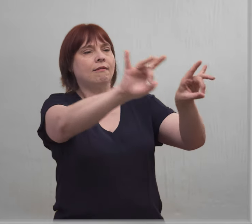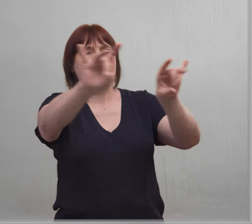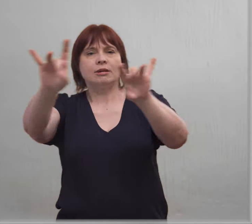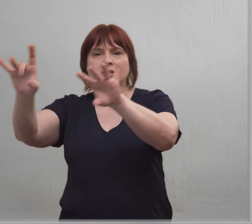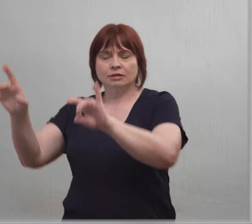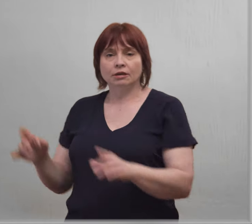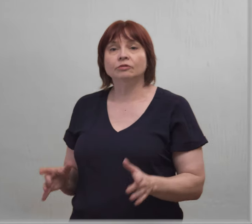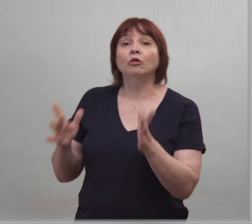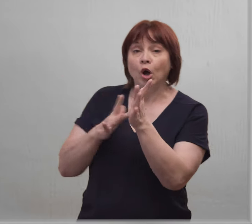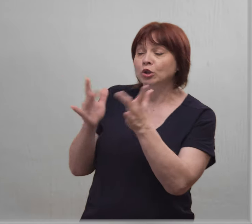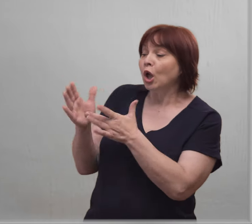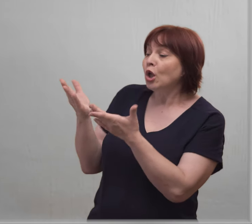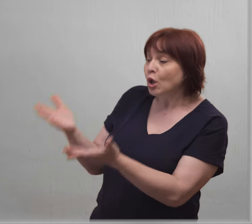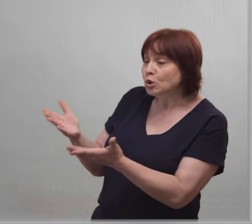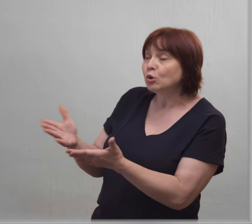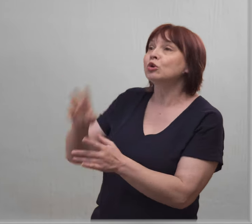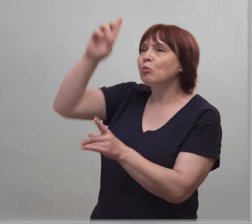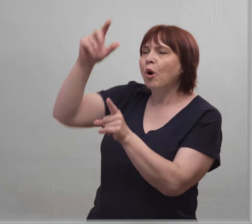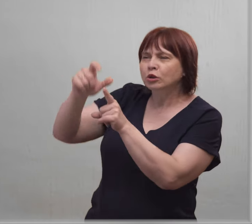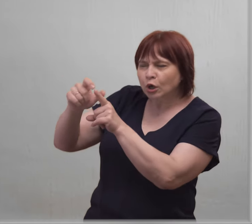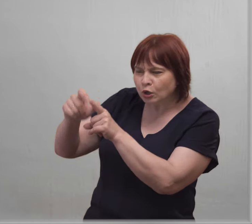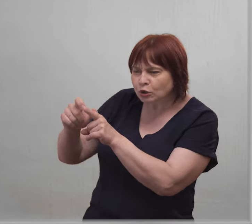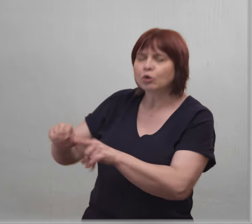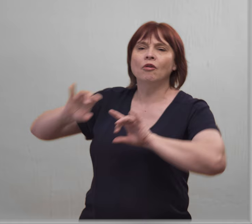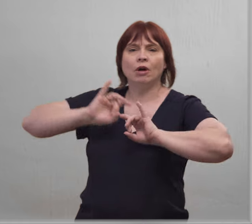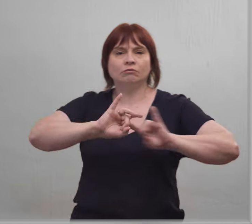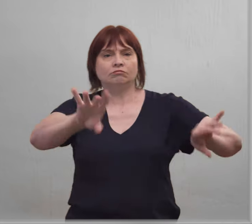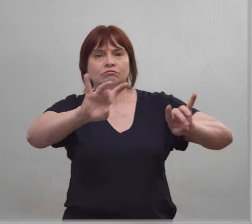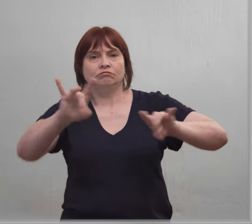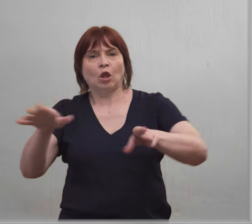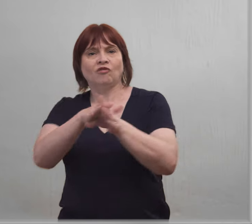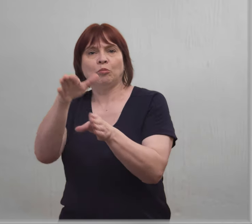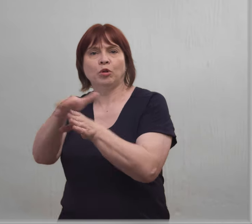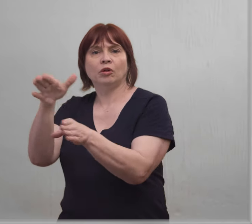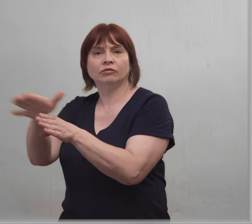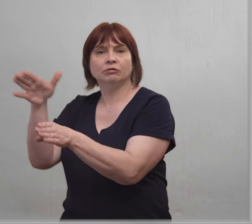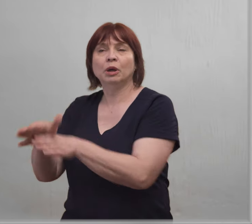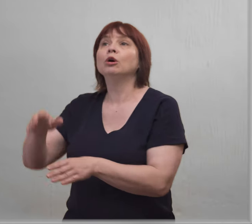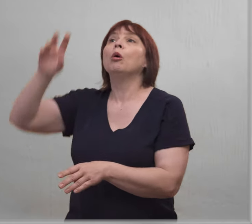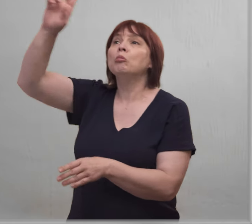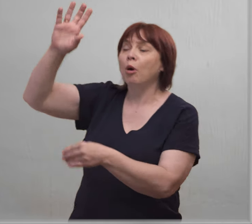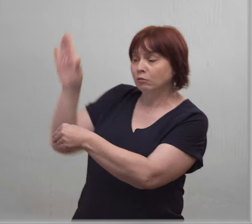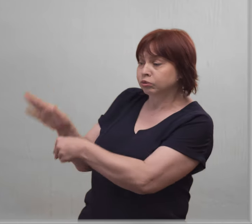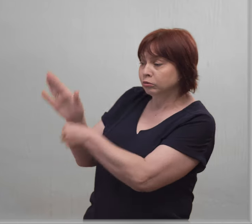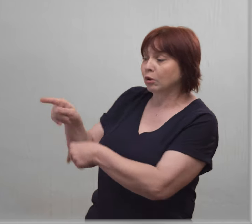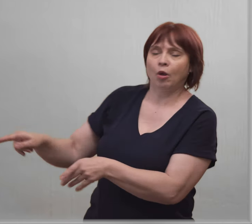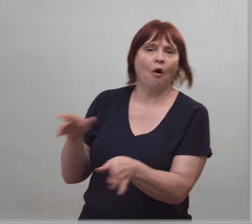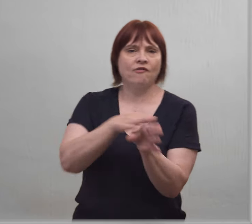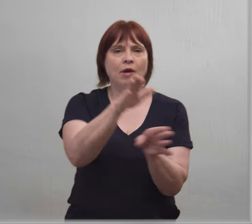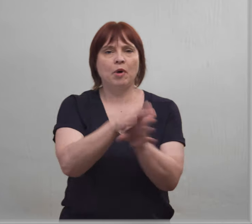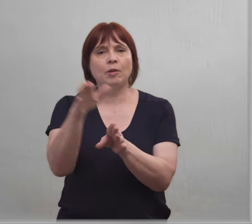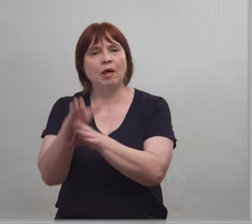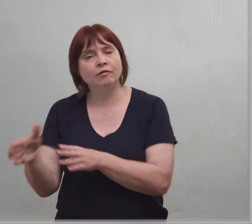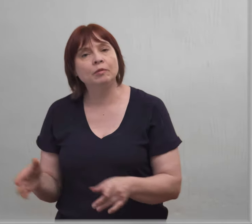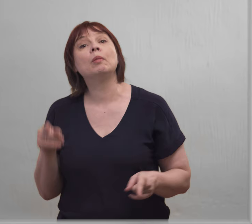воплощение Божьего Слова. В Нем все обетования «да» и «аминь». И поэтому, наполняя свою жизнь